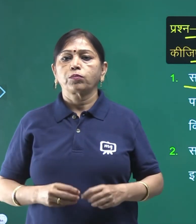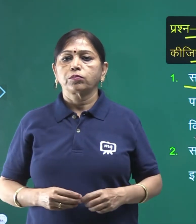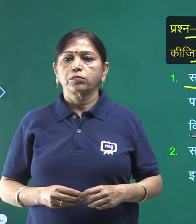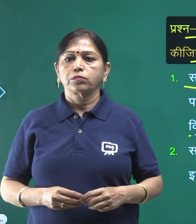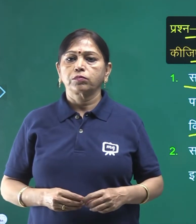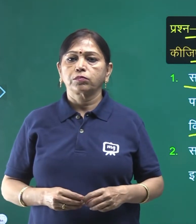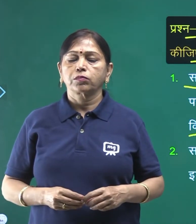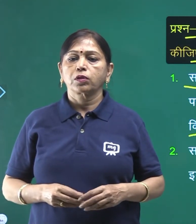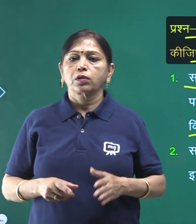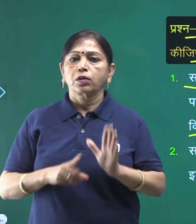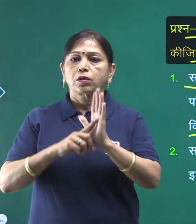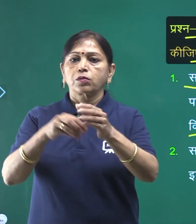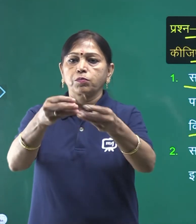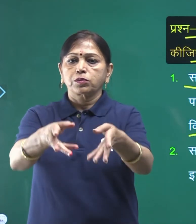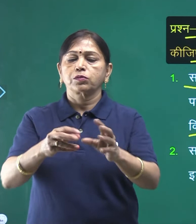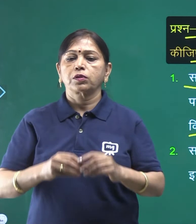प्रस्तुत किया।